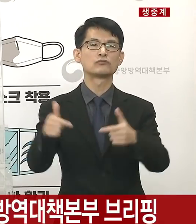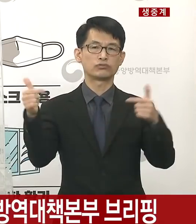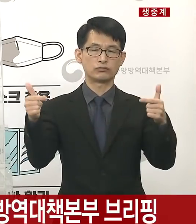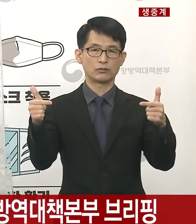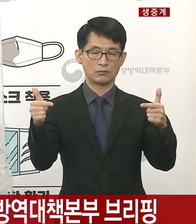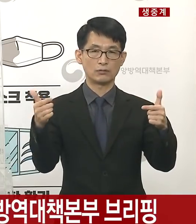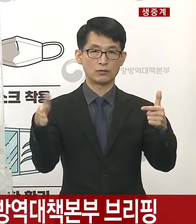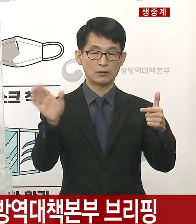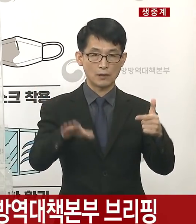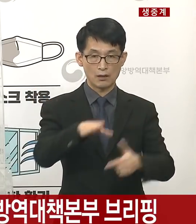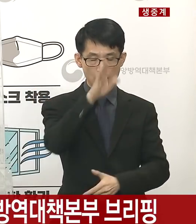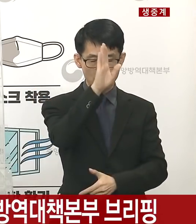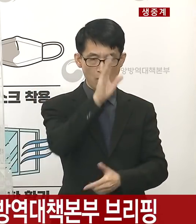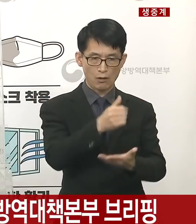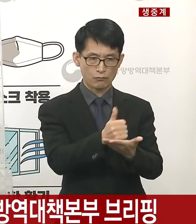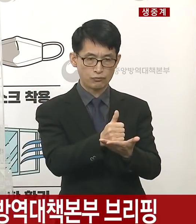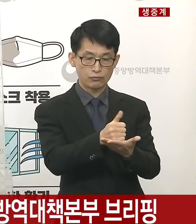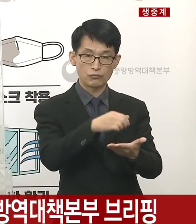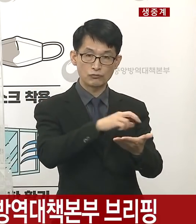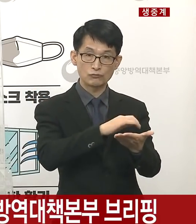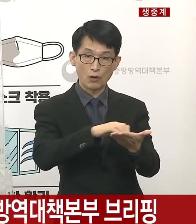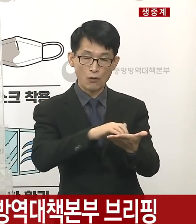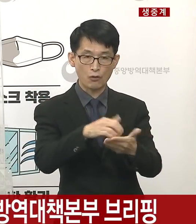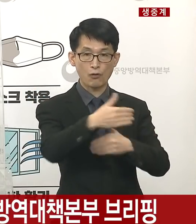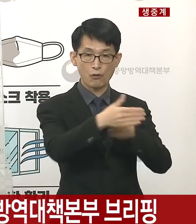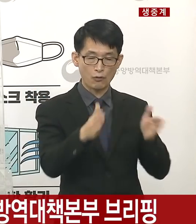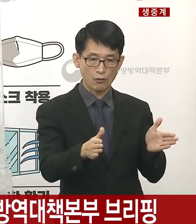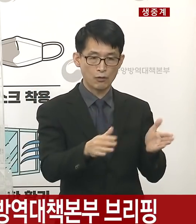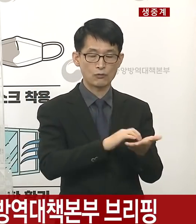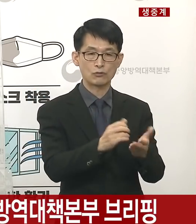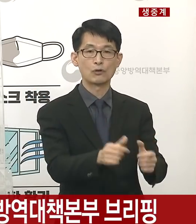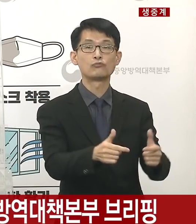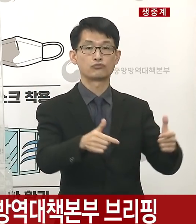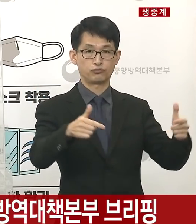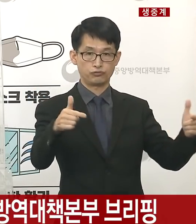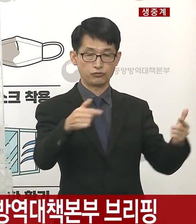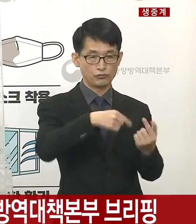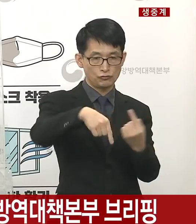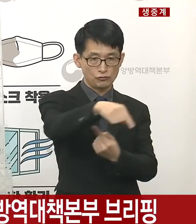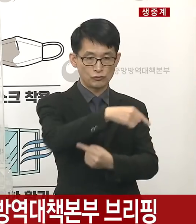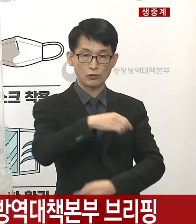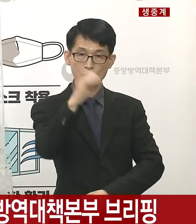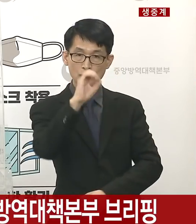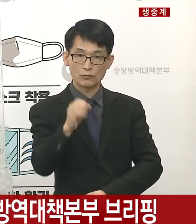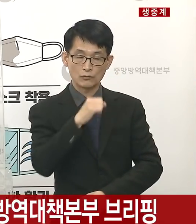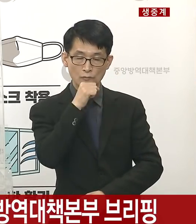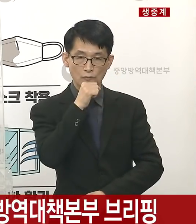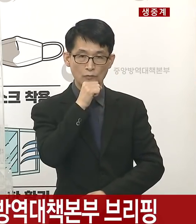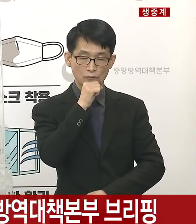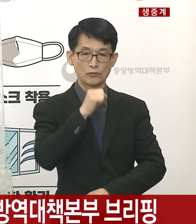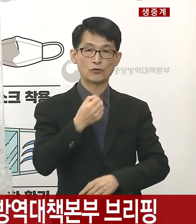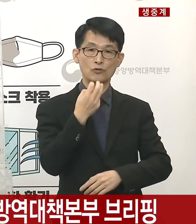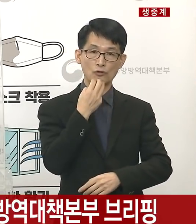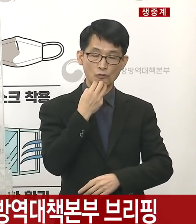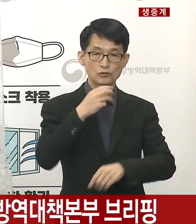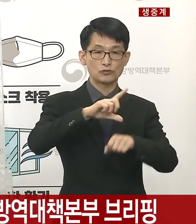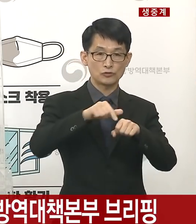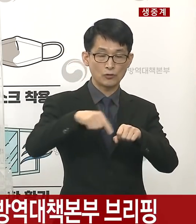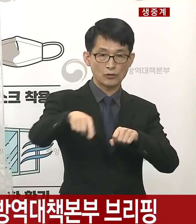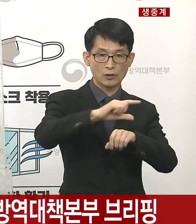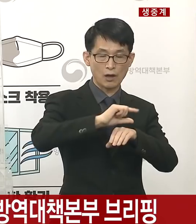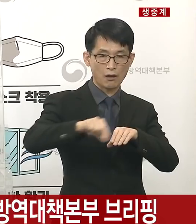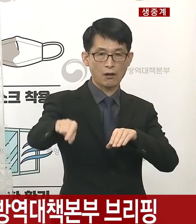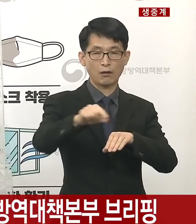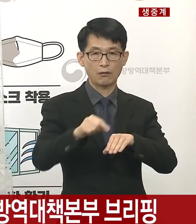있지만 중환자실을 지속적으로 확충하여 중환자실 병상 가동률은 수도권, 비수도권 모두